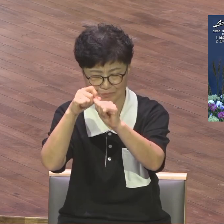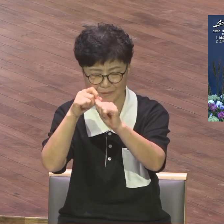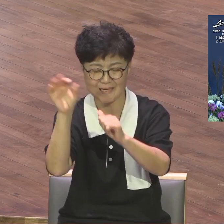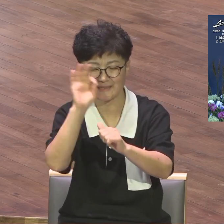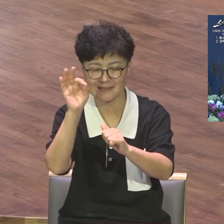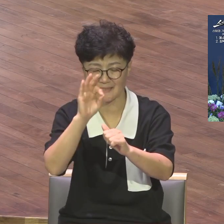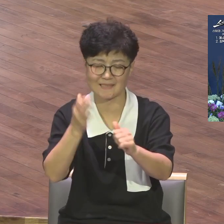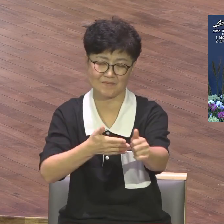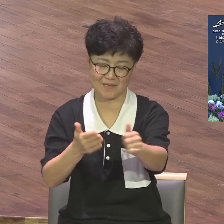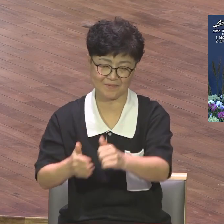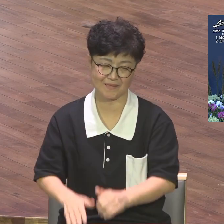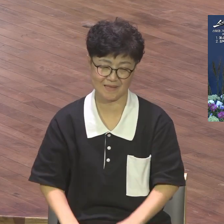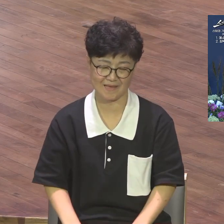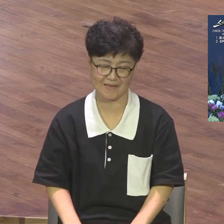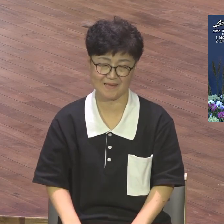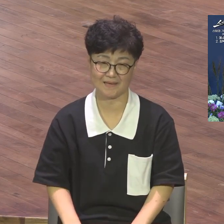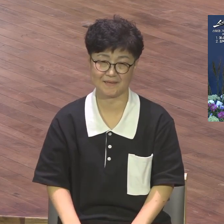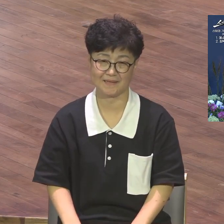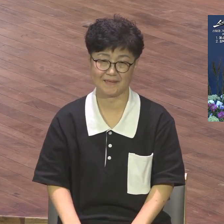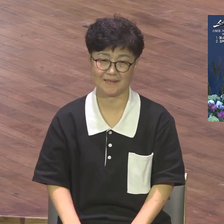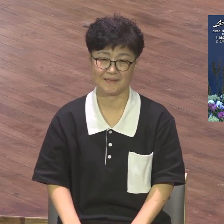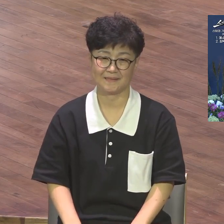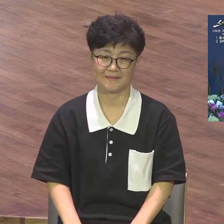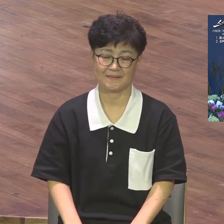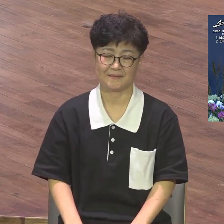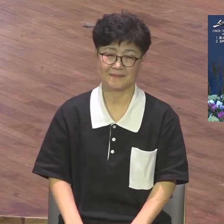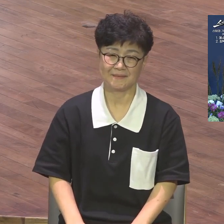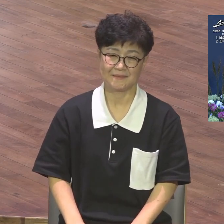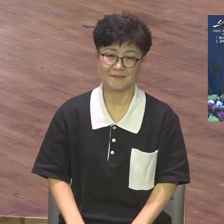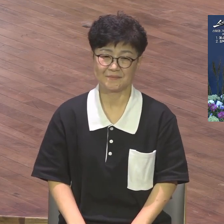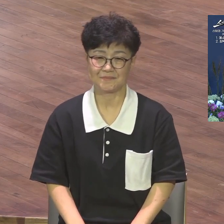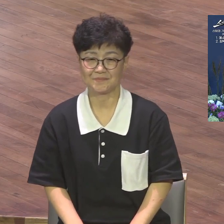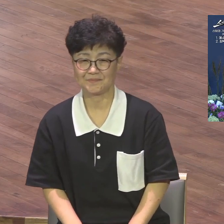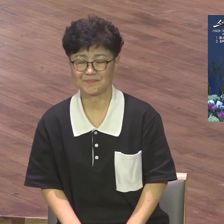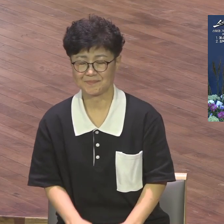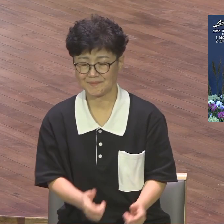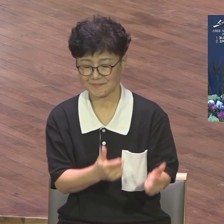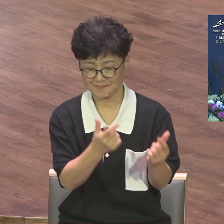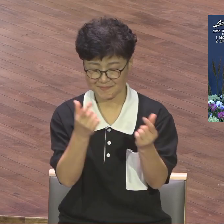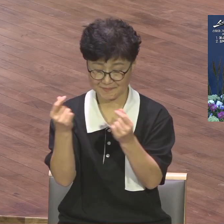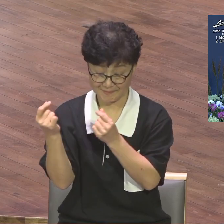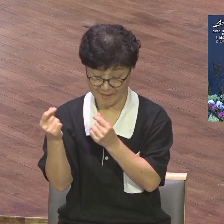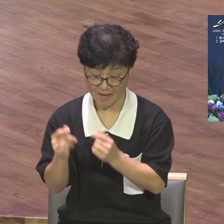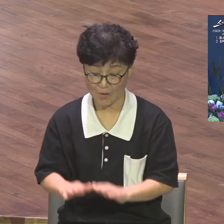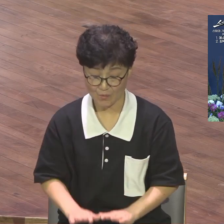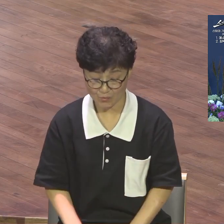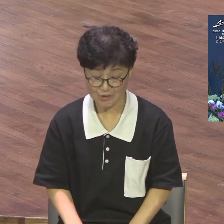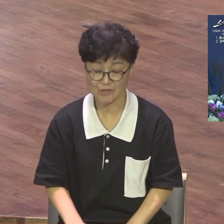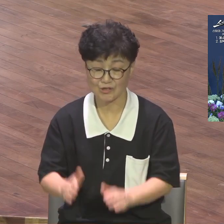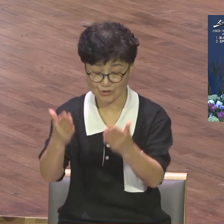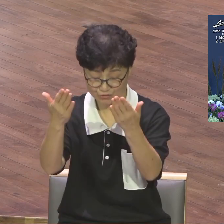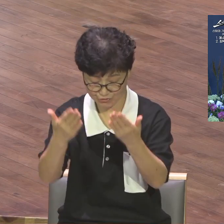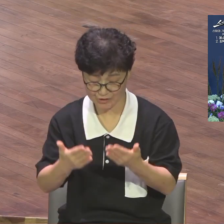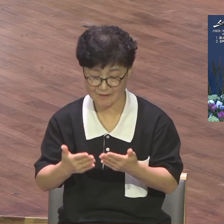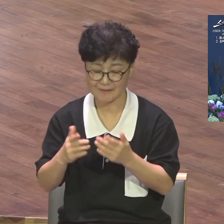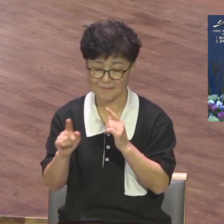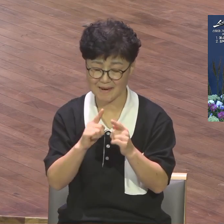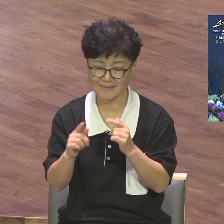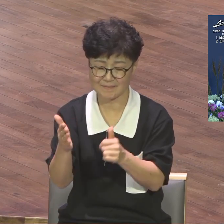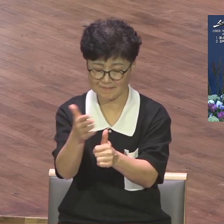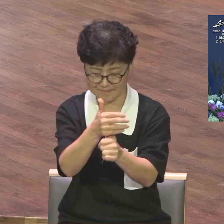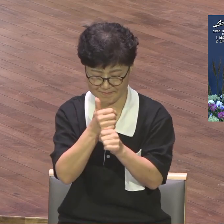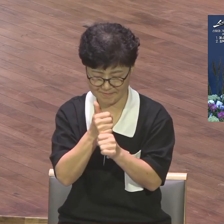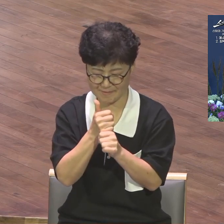응답을 누리시기를 주님의 이름으로 축복합니다. 이제 우리 함께 말씀 붙잡고 언약 기도하도록 하겠습니다. 자,